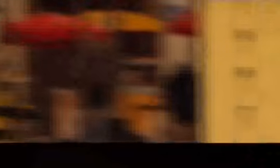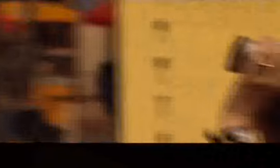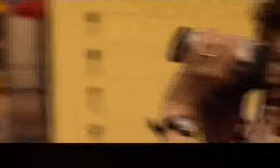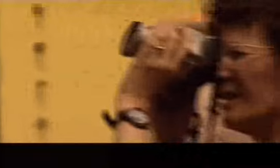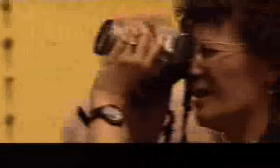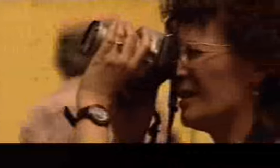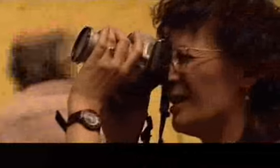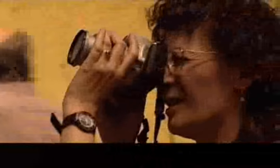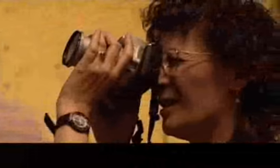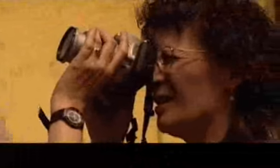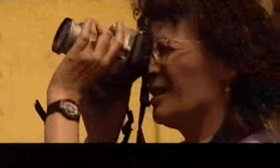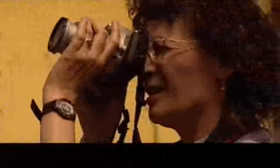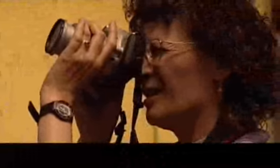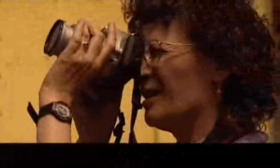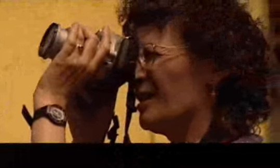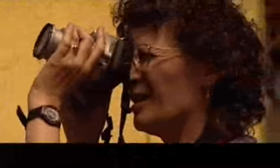ér.